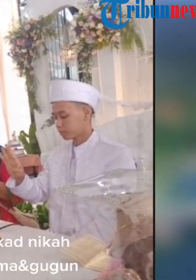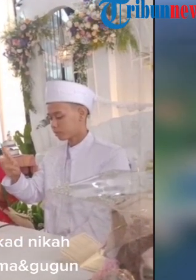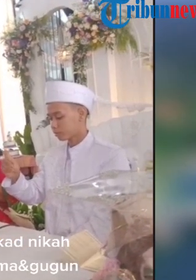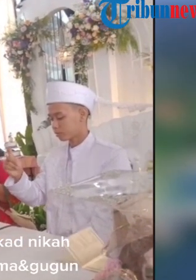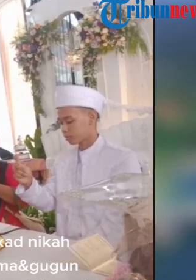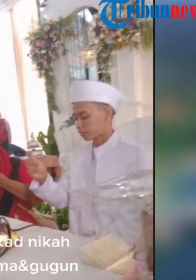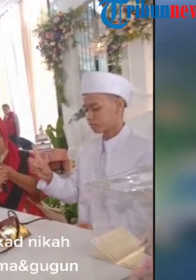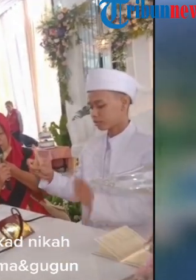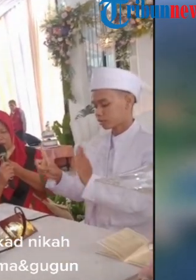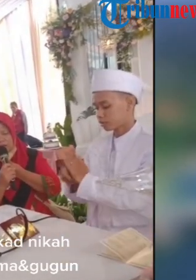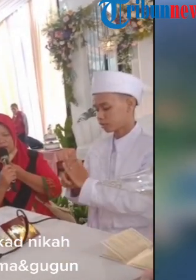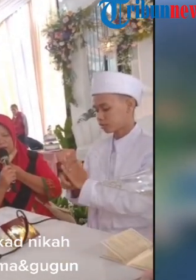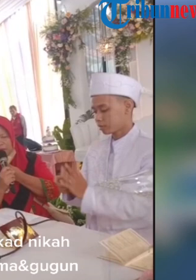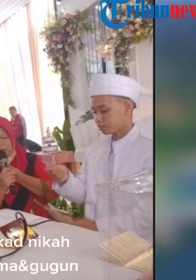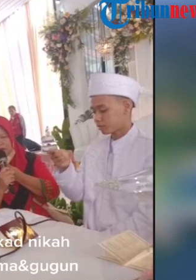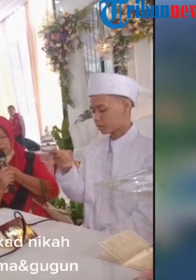tersebut